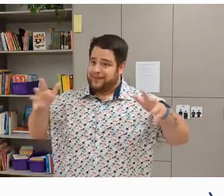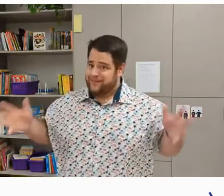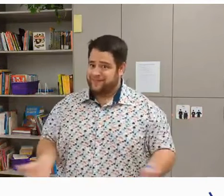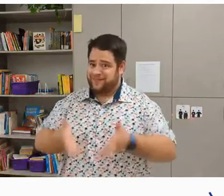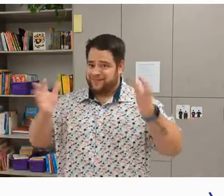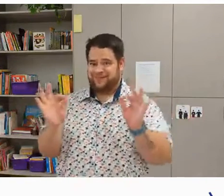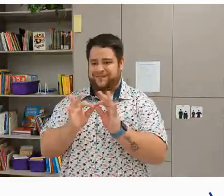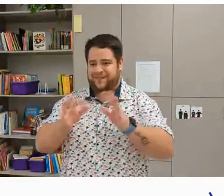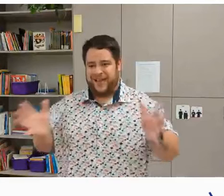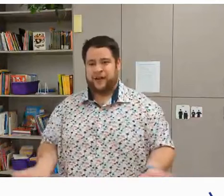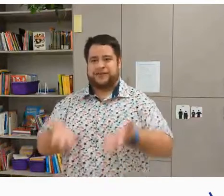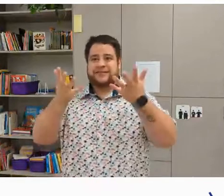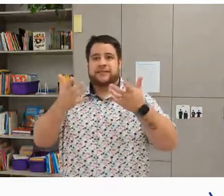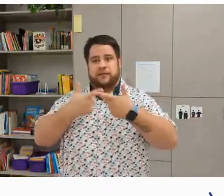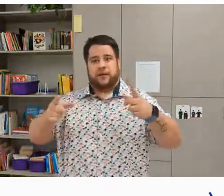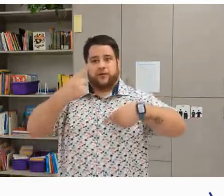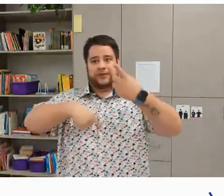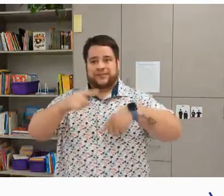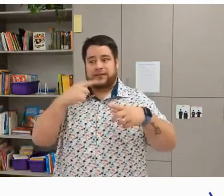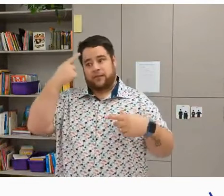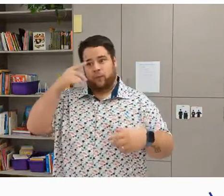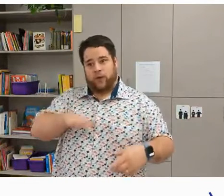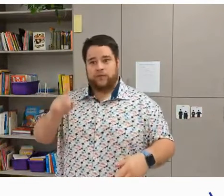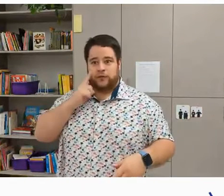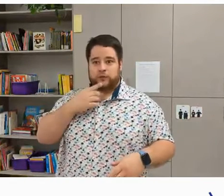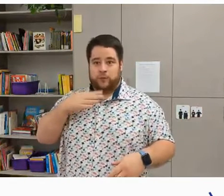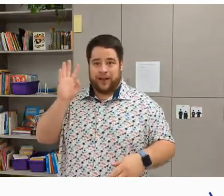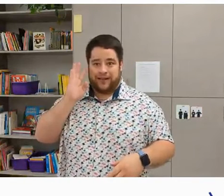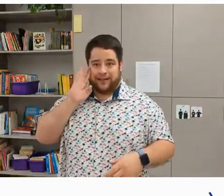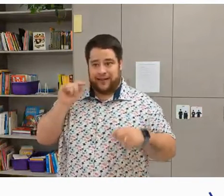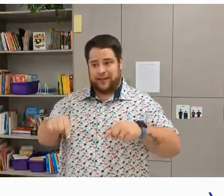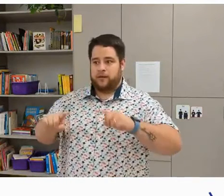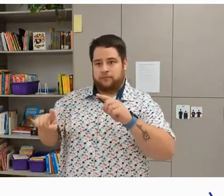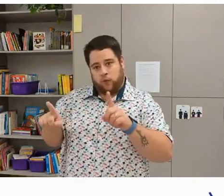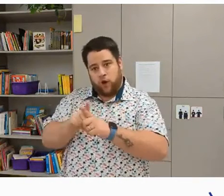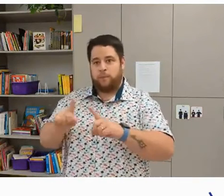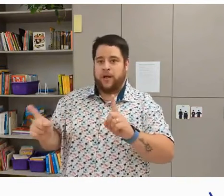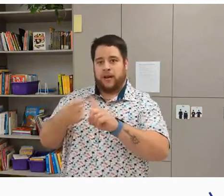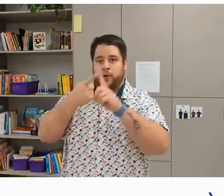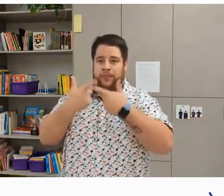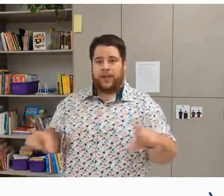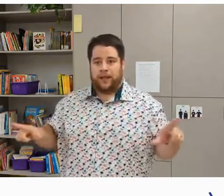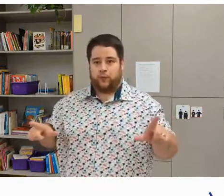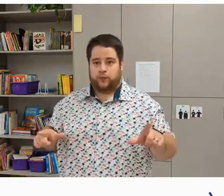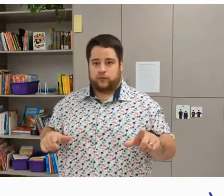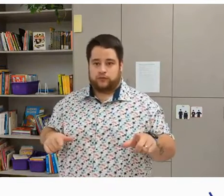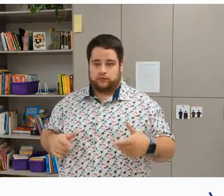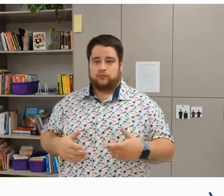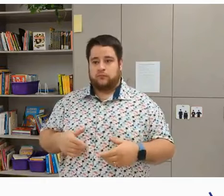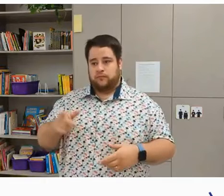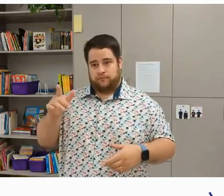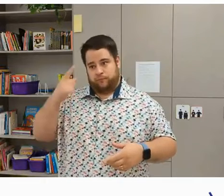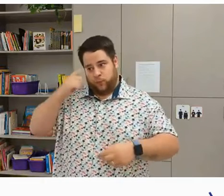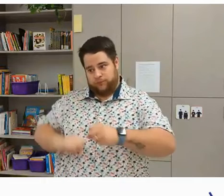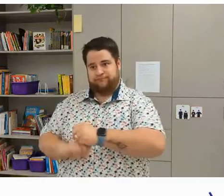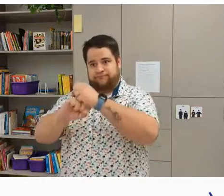et malentendants, comme c'est leur première langue, en fait, pour soutenir leur première langue pour qu'ils puissent